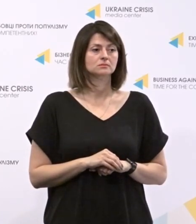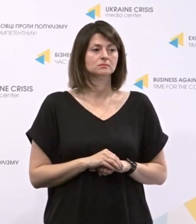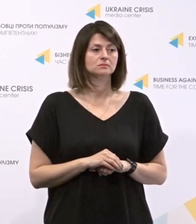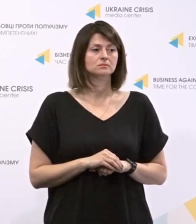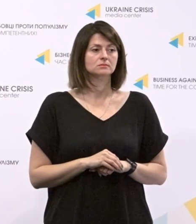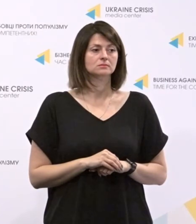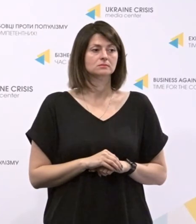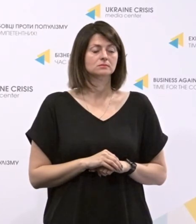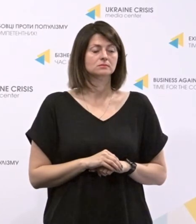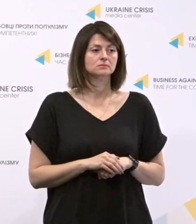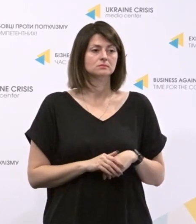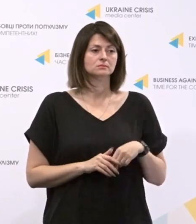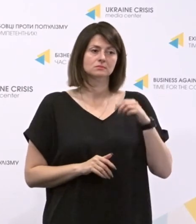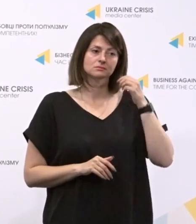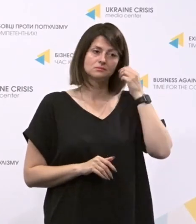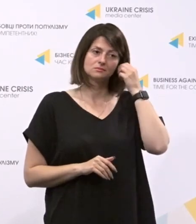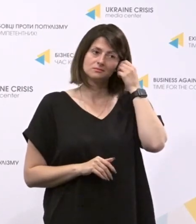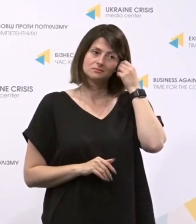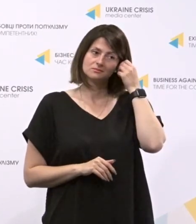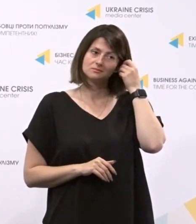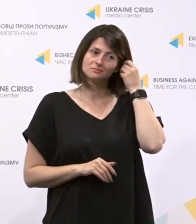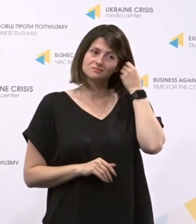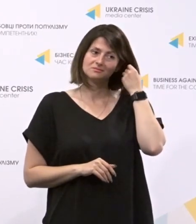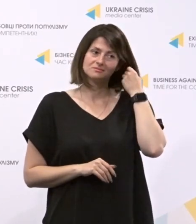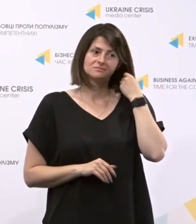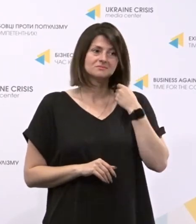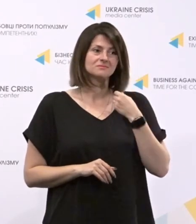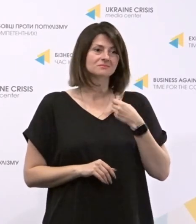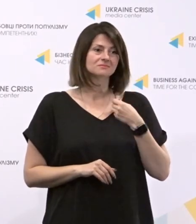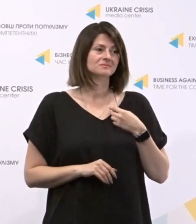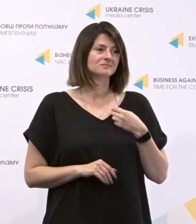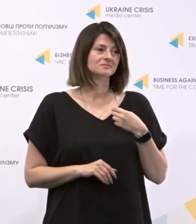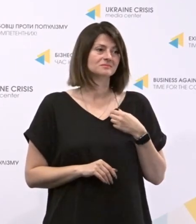А чим саме? Пару прикладів.